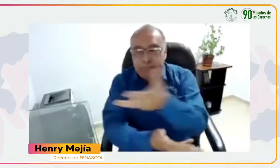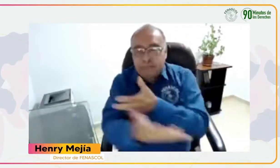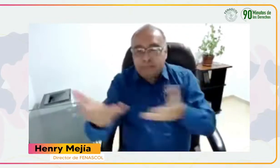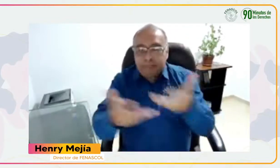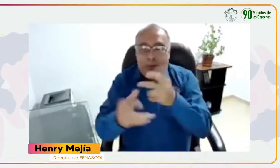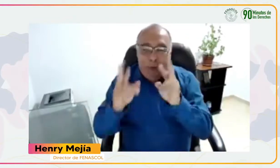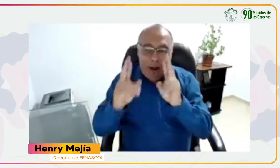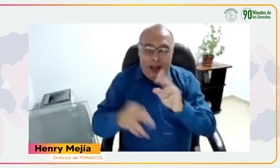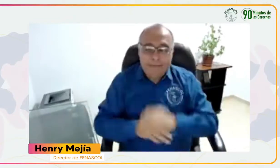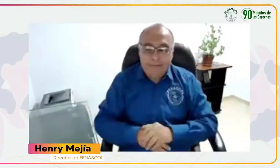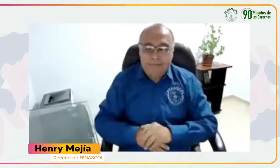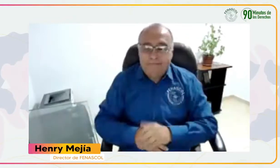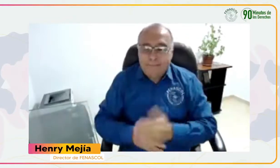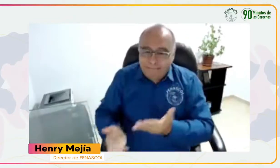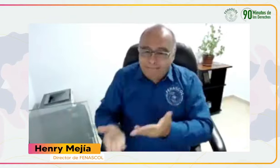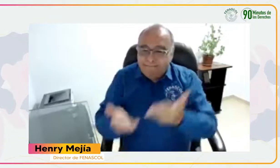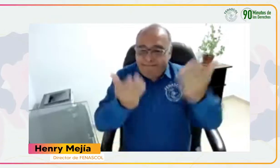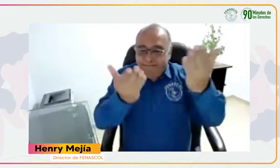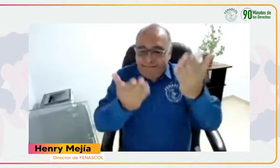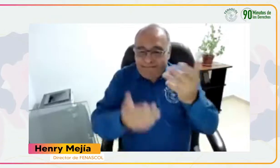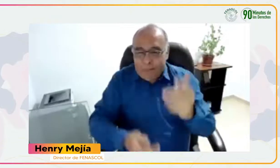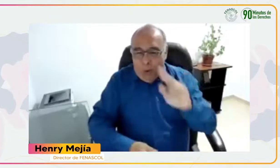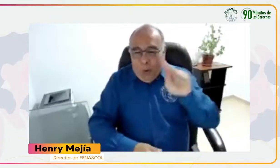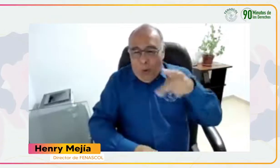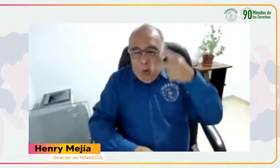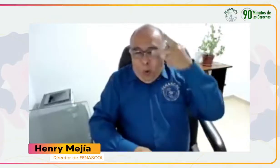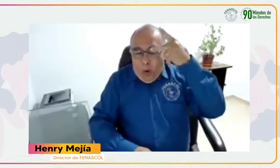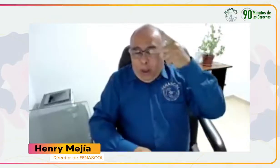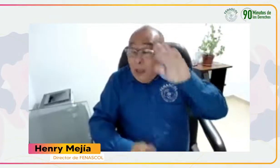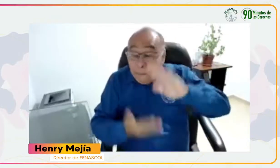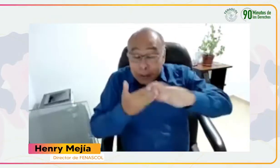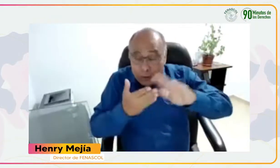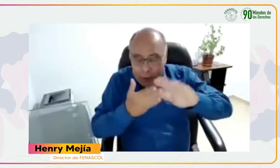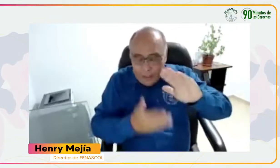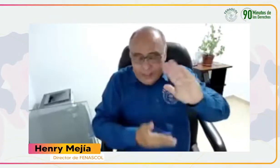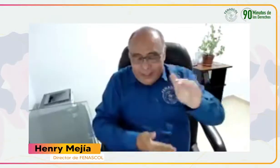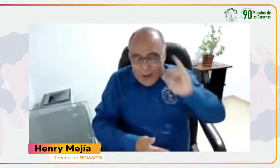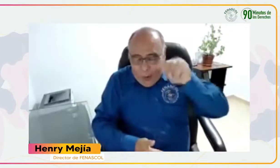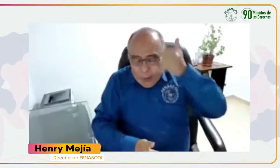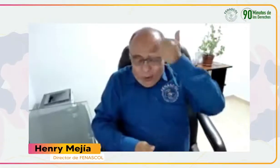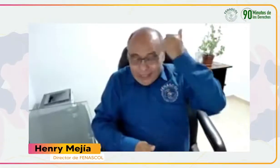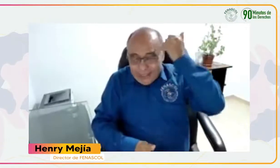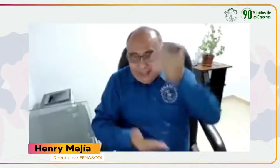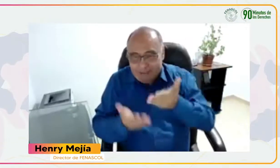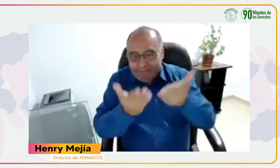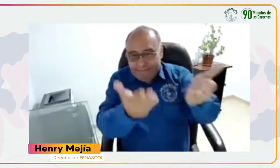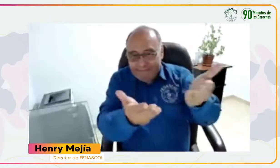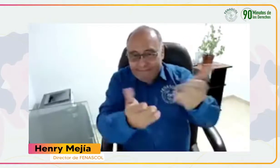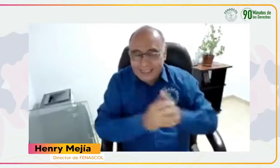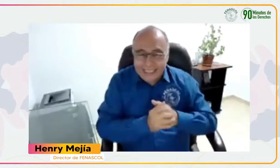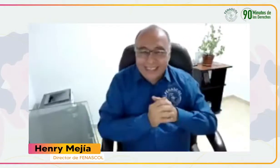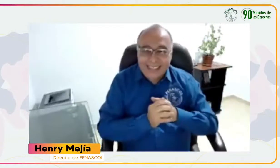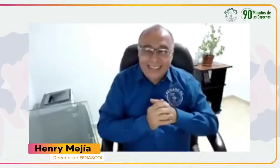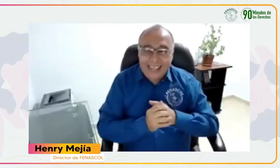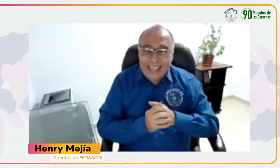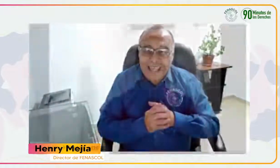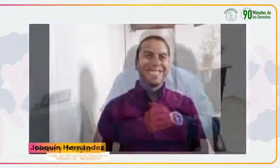que nos están viendo y que están aquí atentas a aprender de ustedes. Entonces, muchísimas gracias, Joaquín, tienes la palabra.